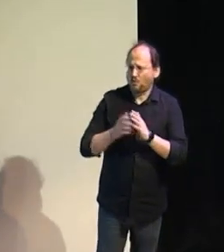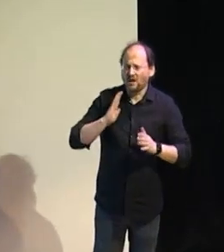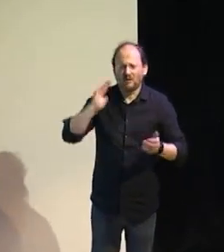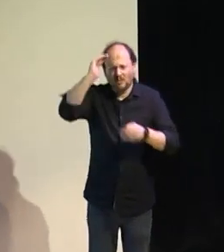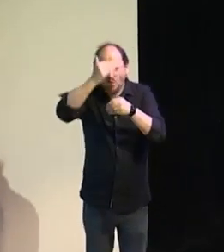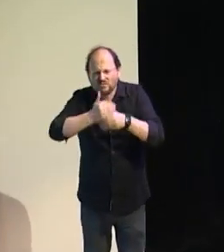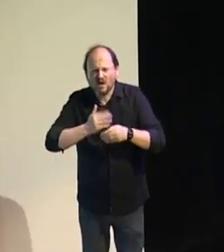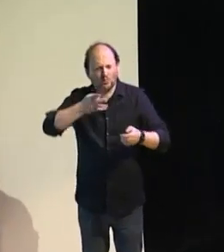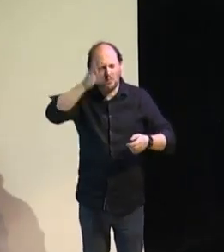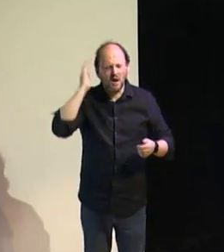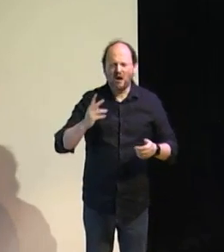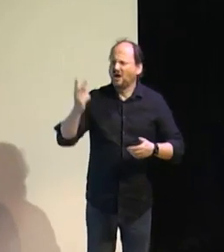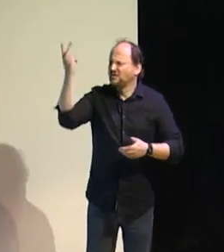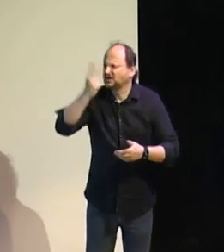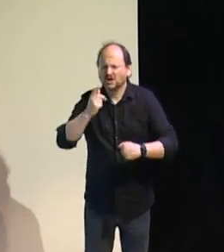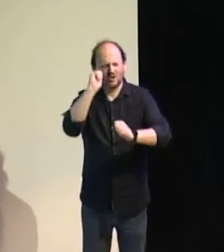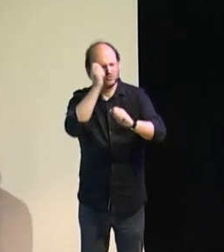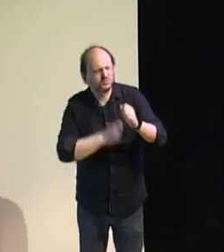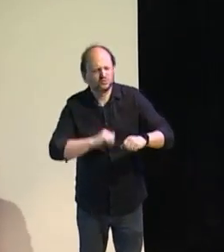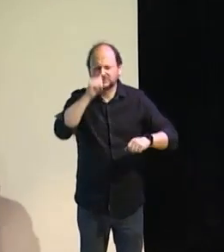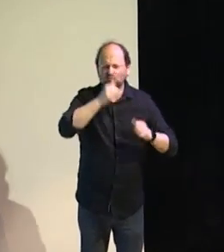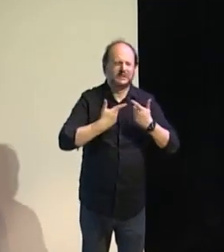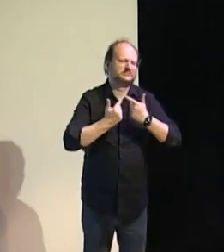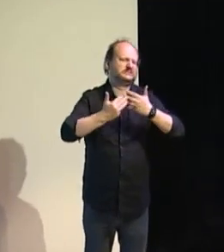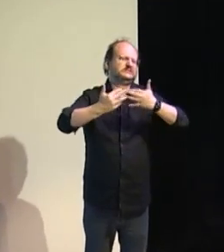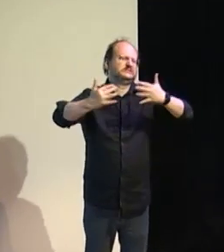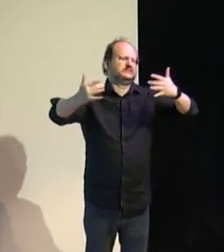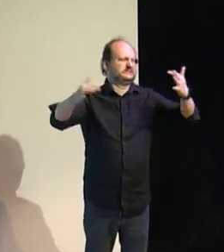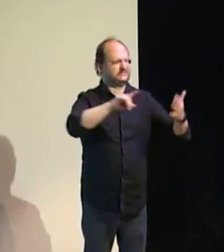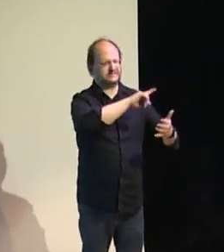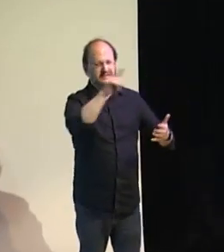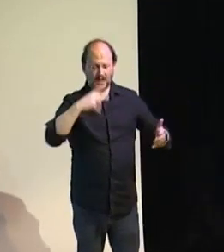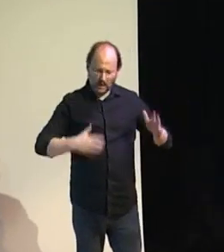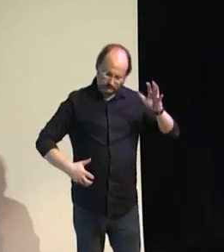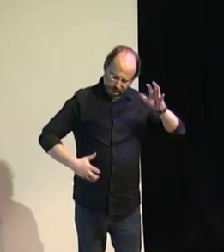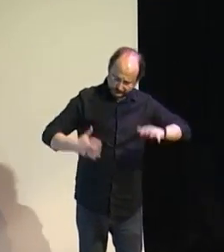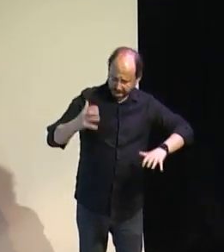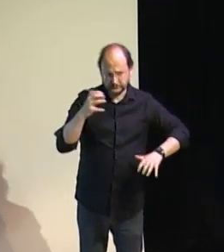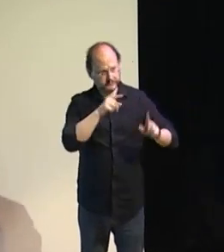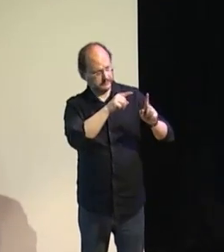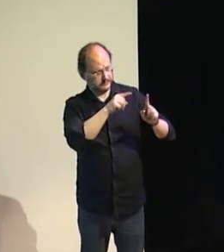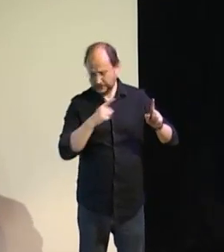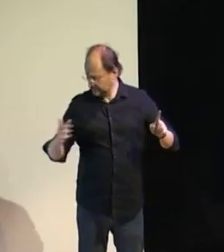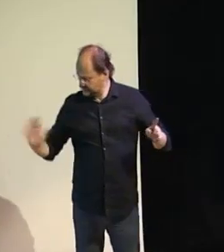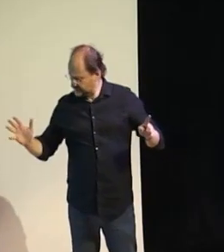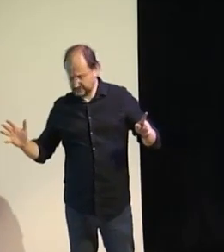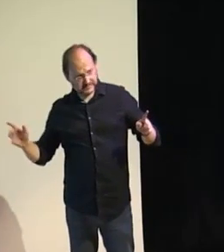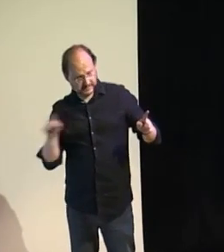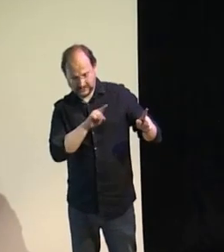par assimilation à l'existence de ce fossile et à d'autres fossiles, pouvoir déduire un certain nombre de choses. En fait, la recherche historique en langue des